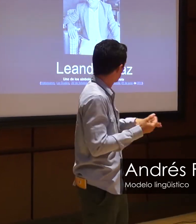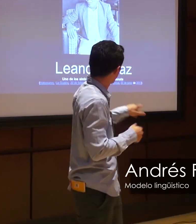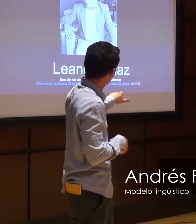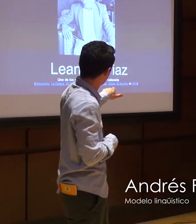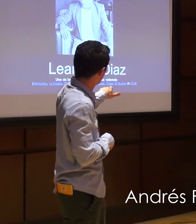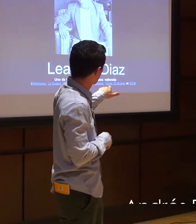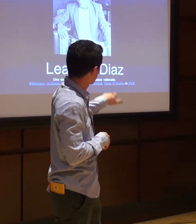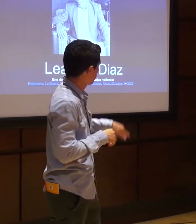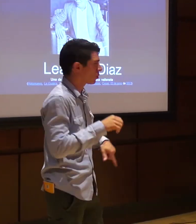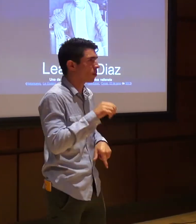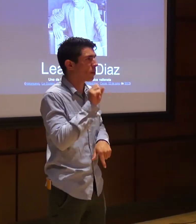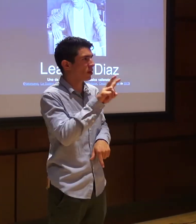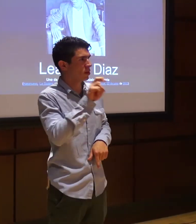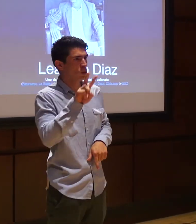El señor Leandro Díaz